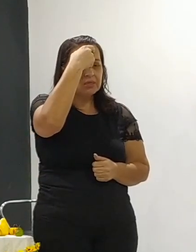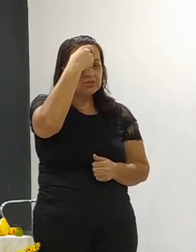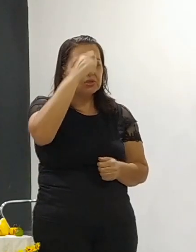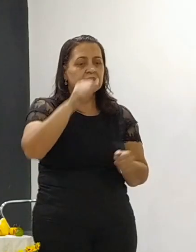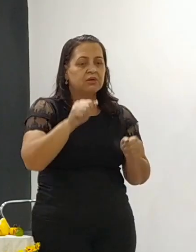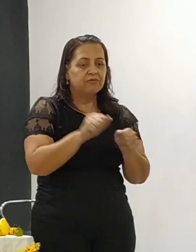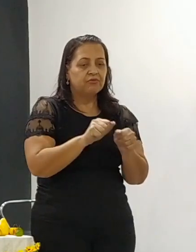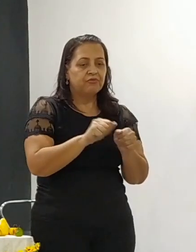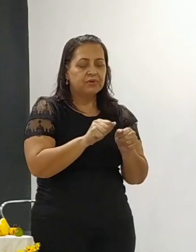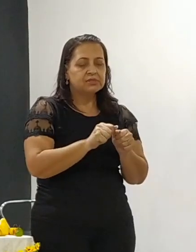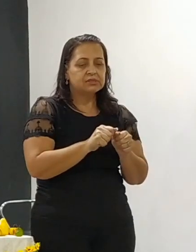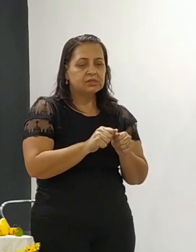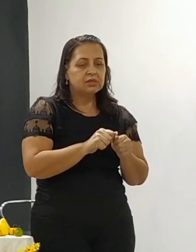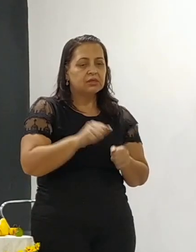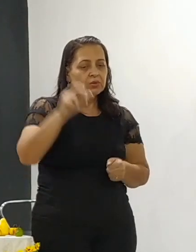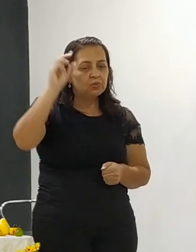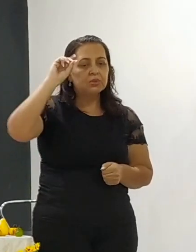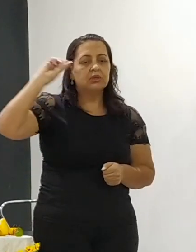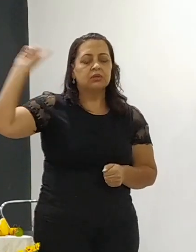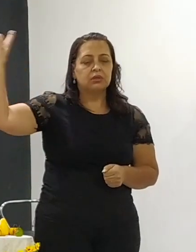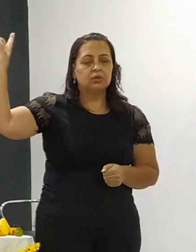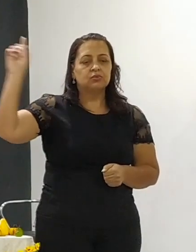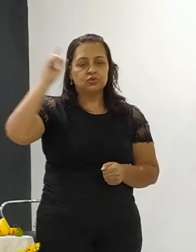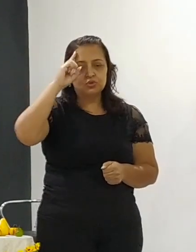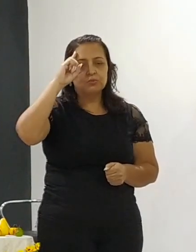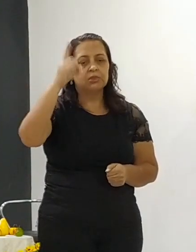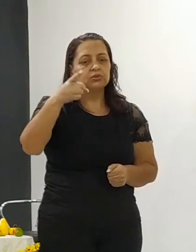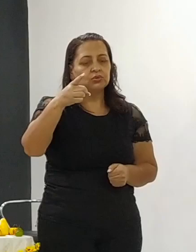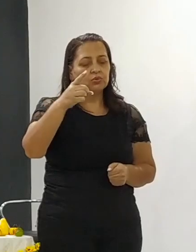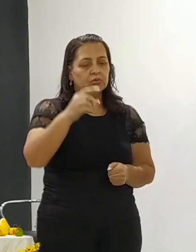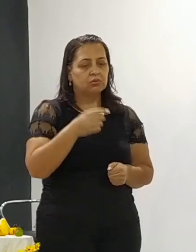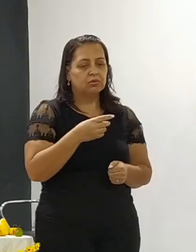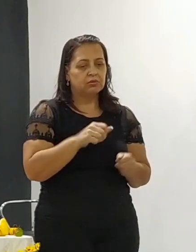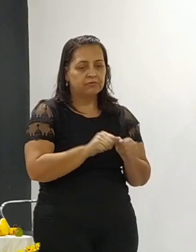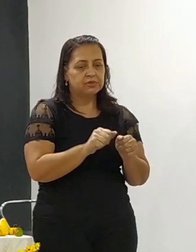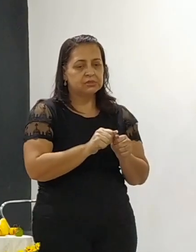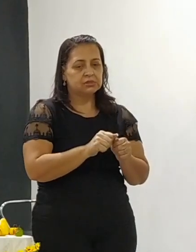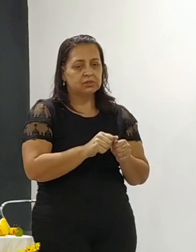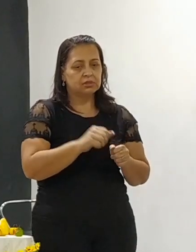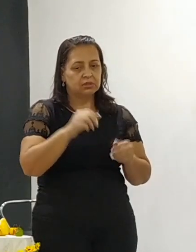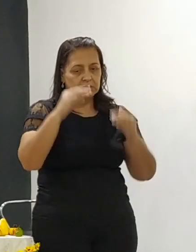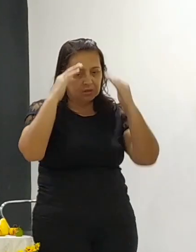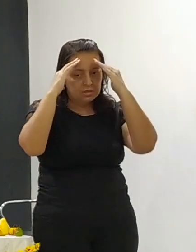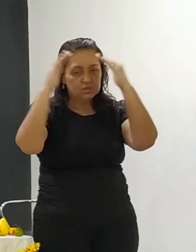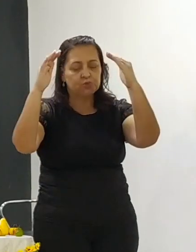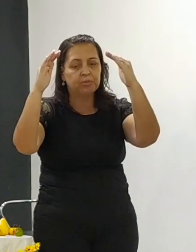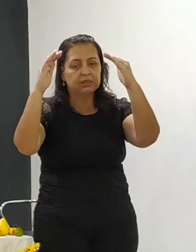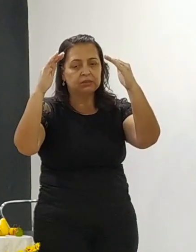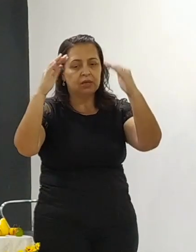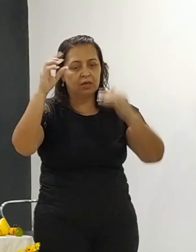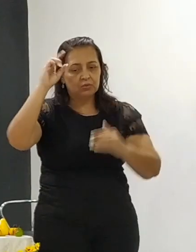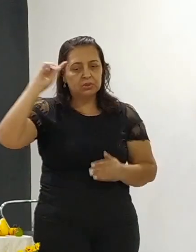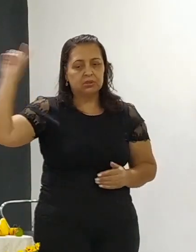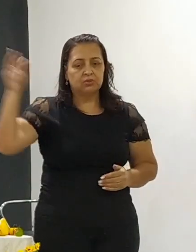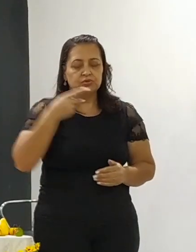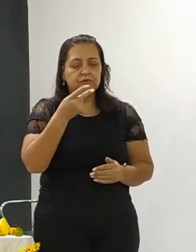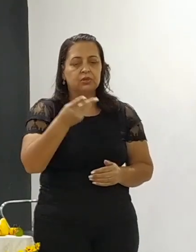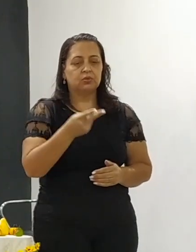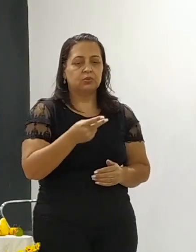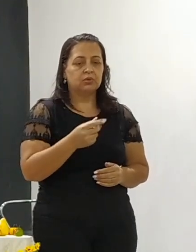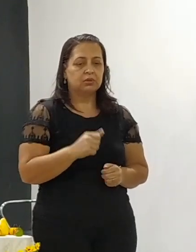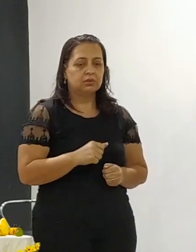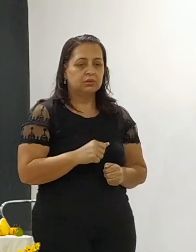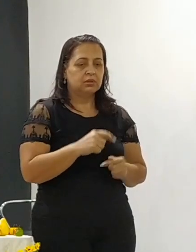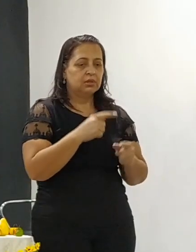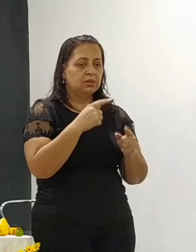que o meu Deus mandou eu fazer. Amém? Porque a igreja tem uma missão, e essa missão não